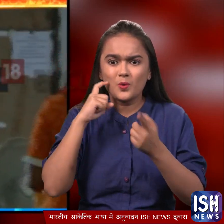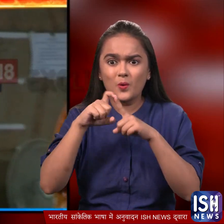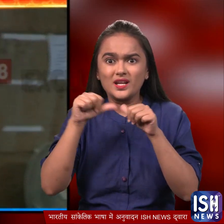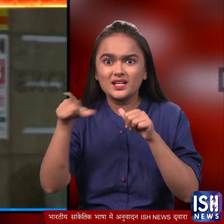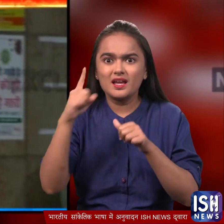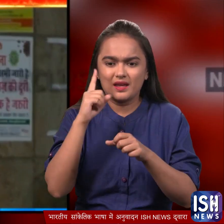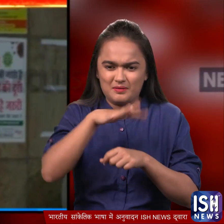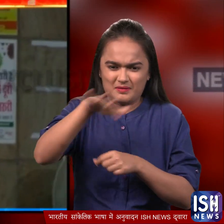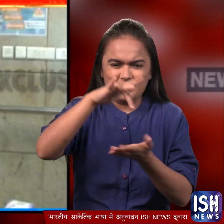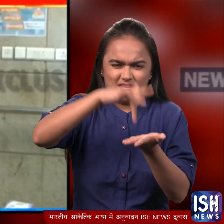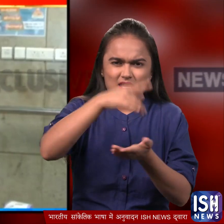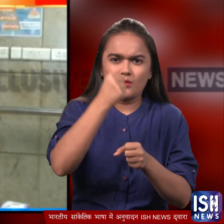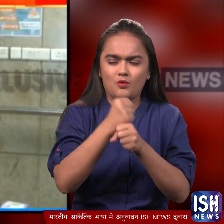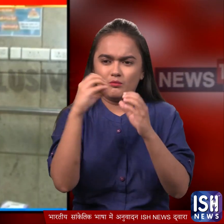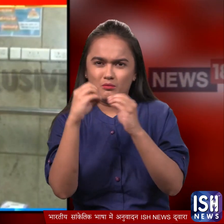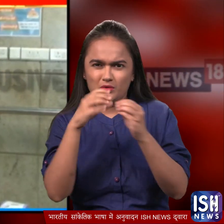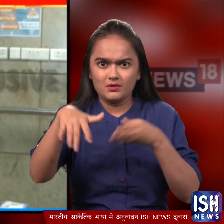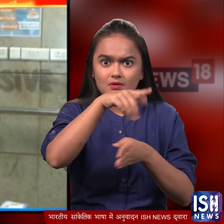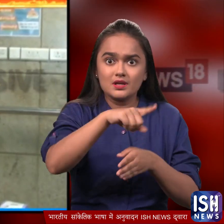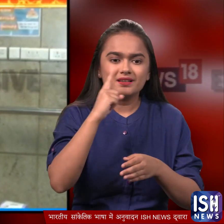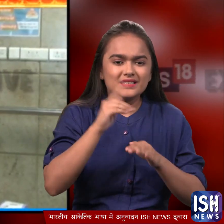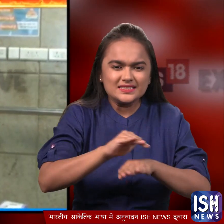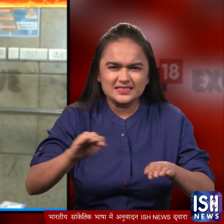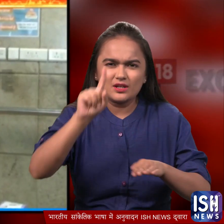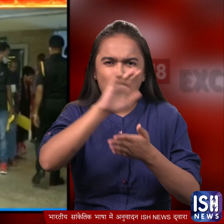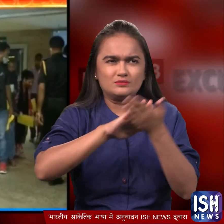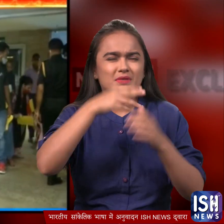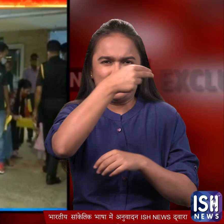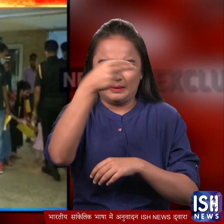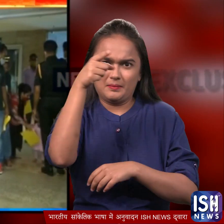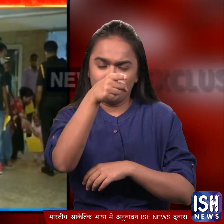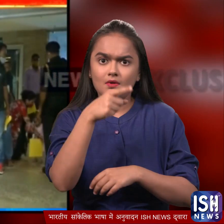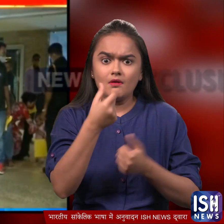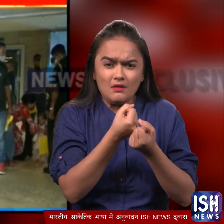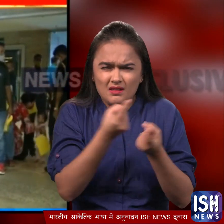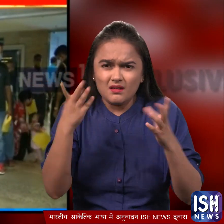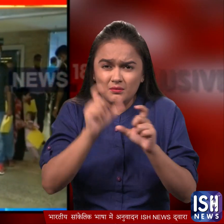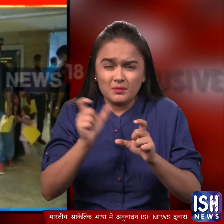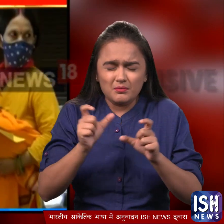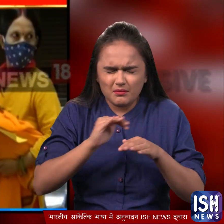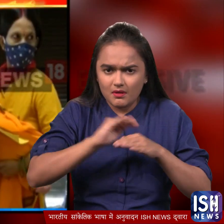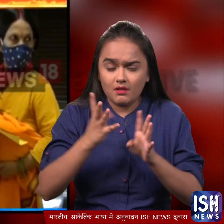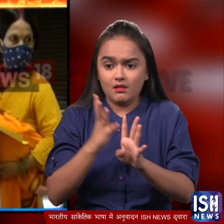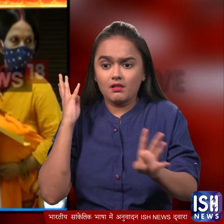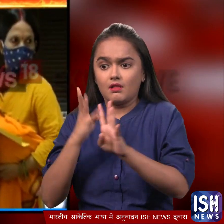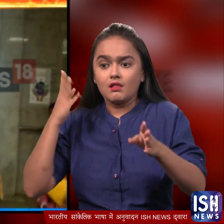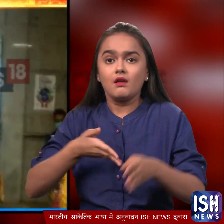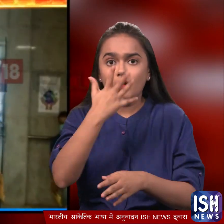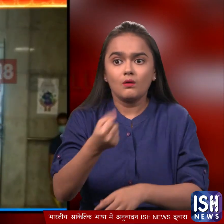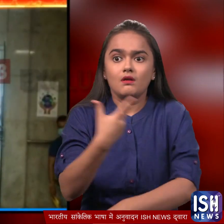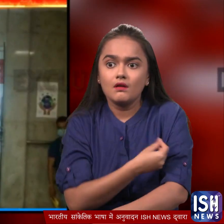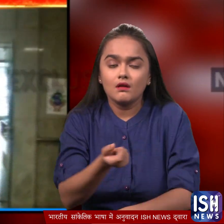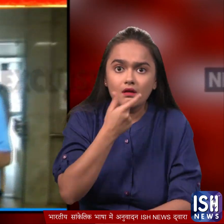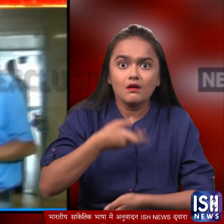जिस गौतम बुद्ध नगर जिले में आता है, वहां के चाइल्ड पीजीआई अस्पताल में दर्जनों लोग अपने बच्चों का इलाज कराने के लिए लाइन में खड़े दिखे।